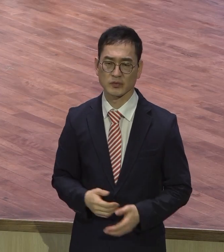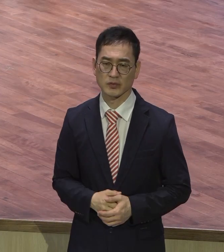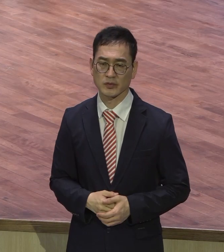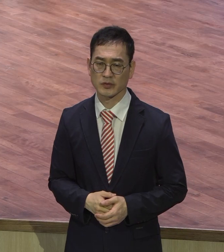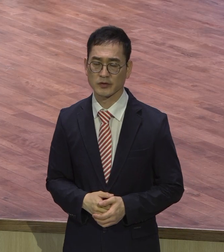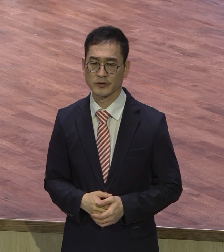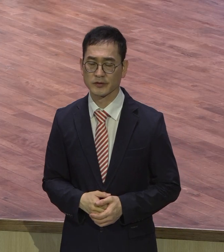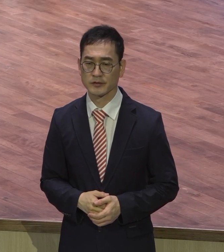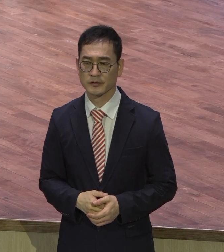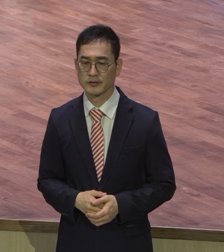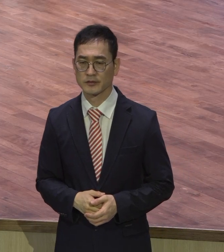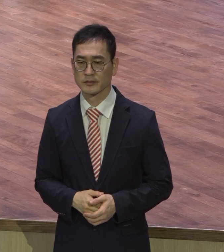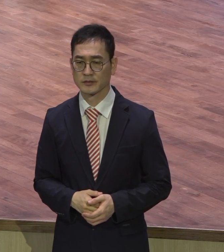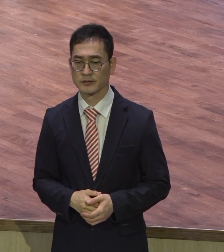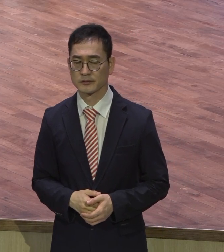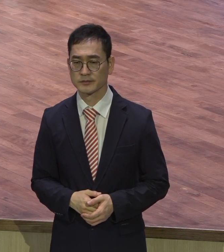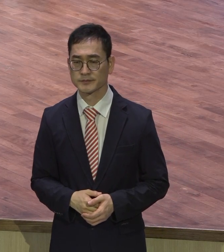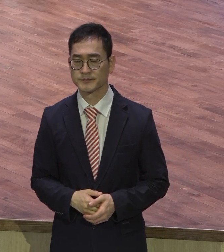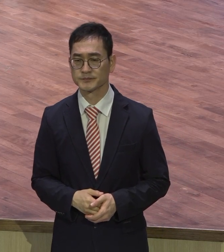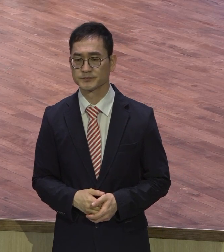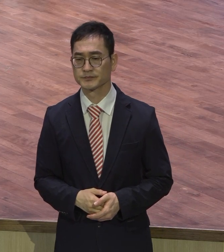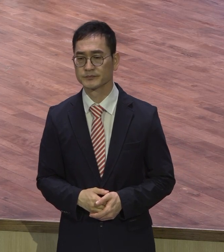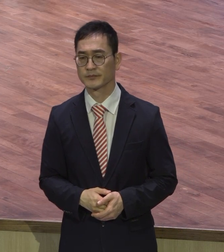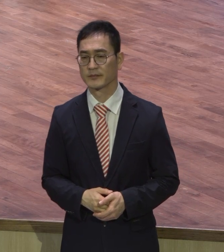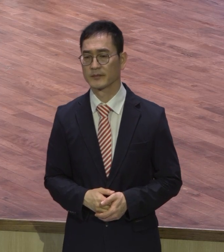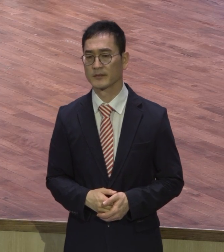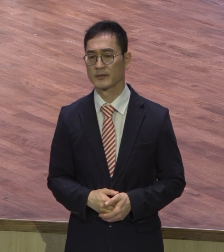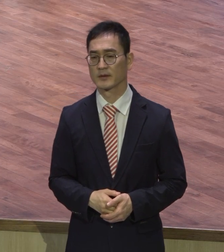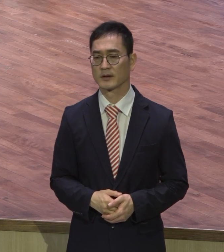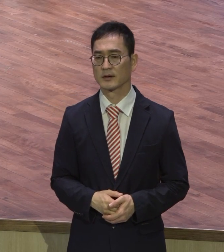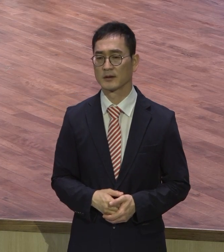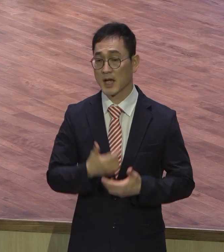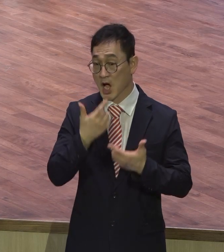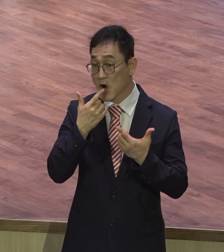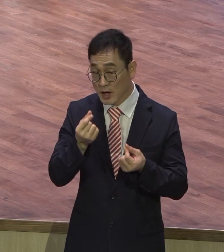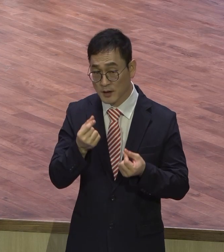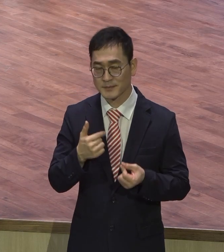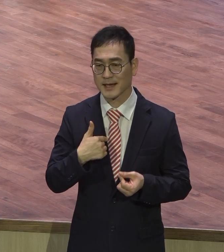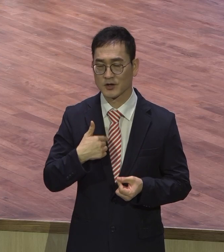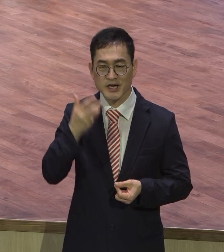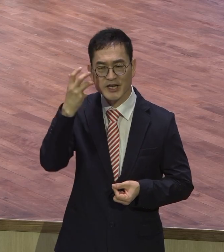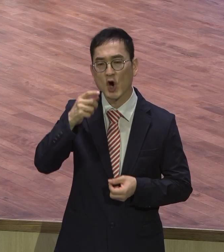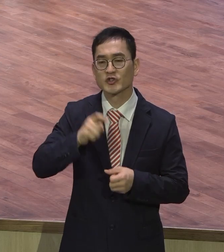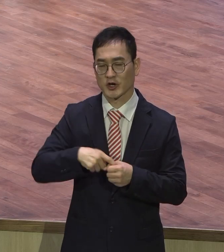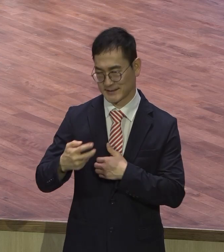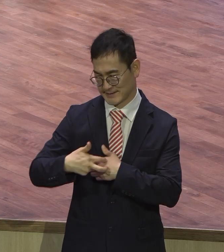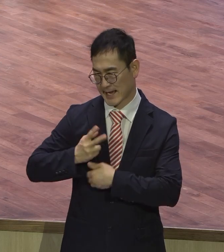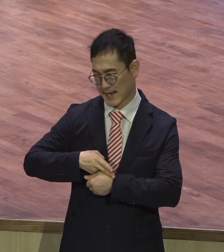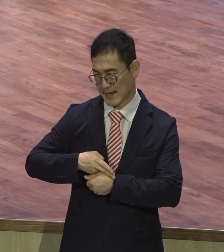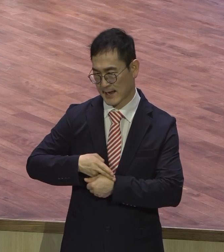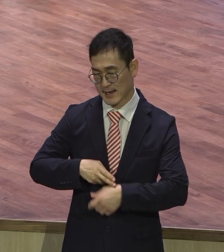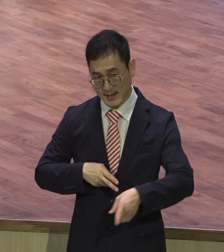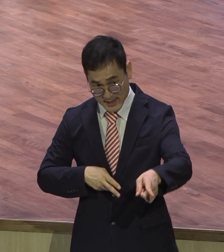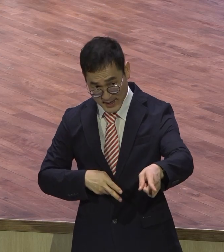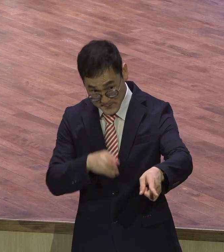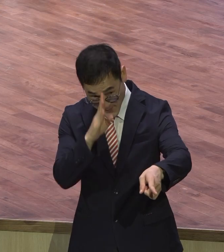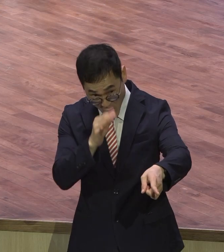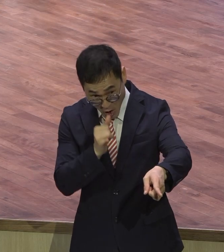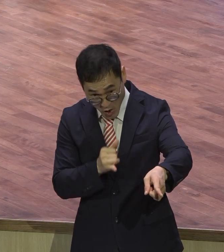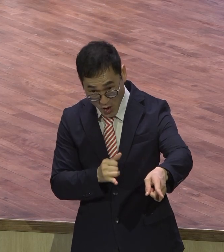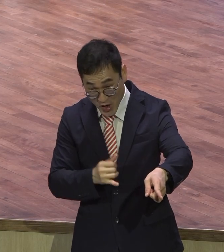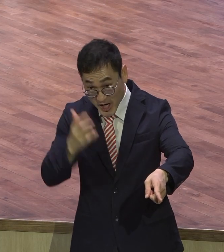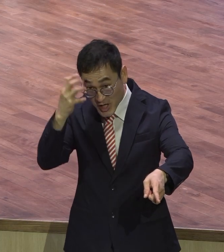우리가 해야 될 사명이 뭐냐 나는 영적 의사다 환자를 보면 치유하고 싶은 생명 보면